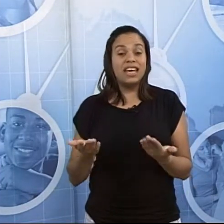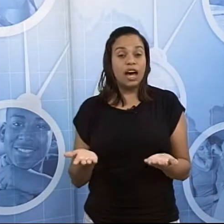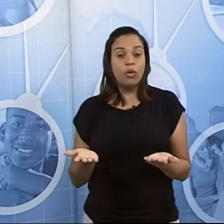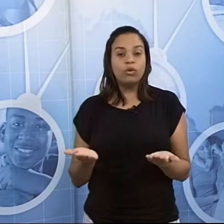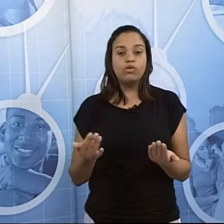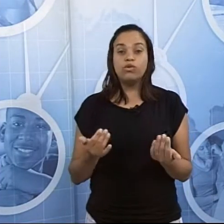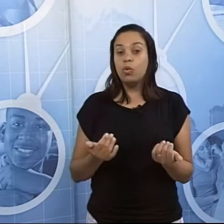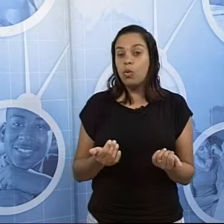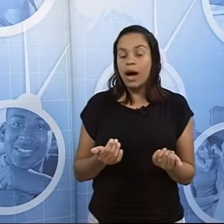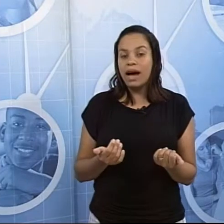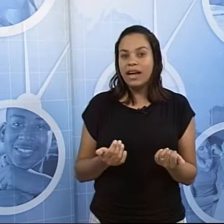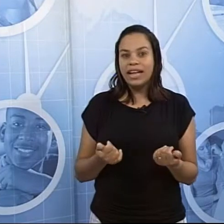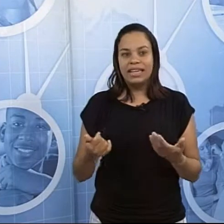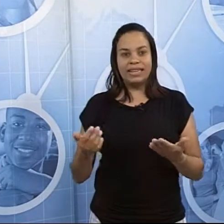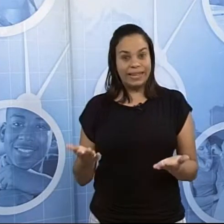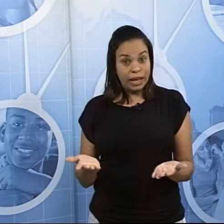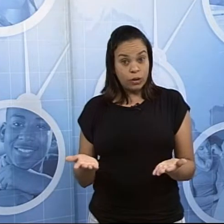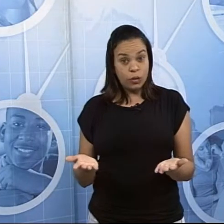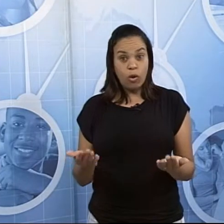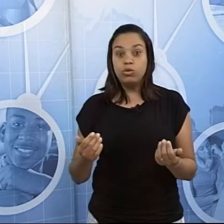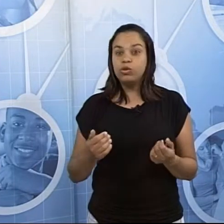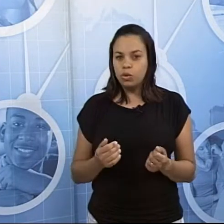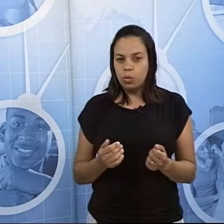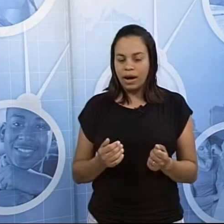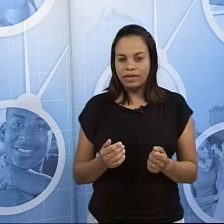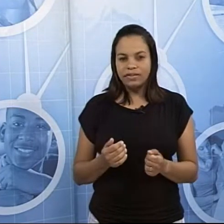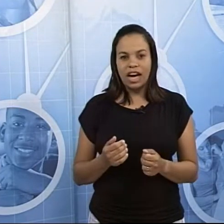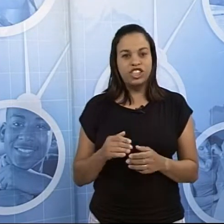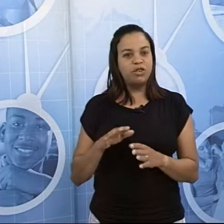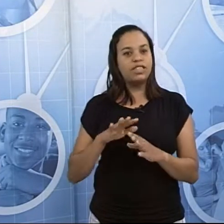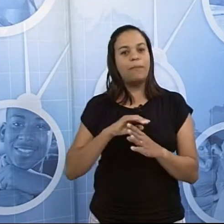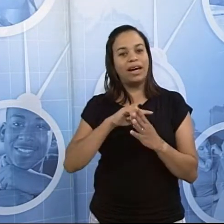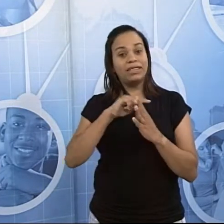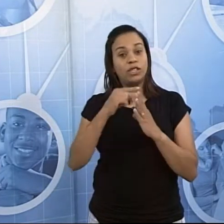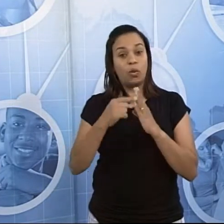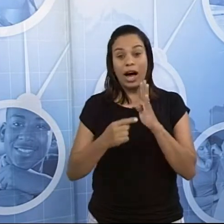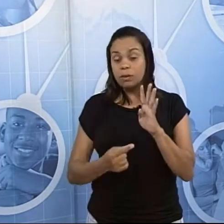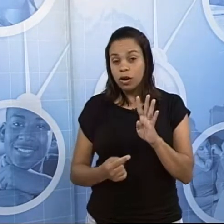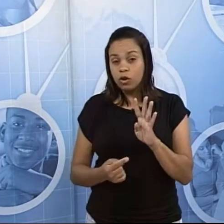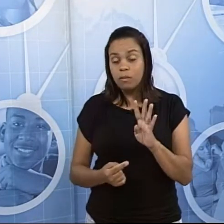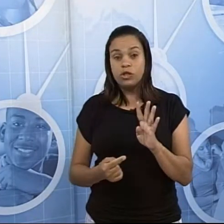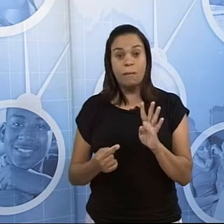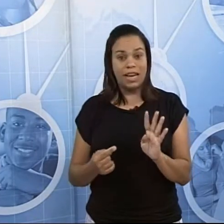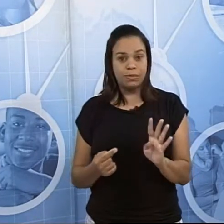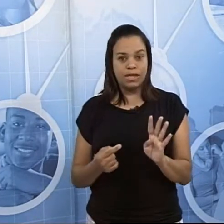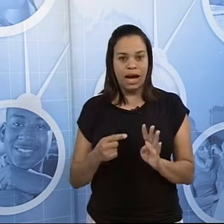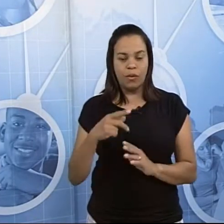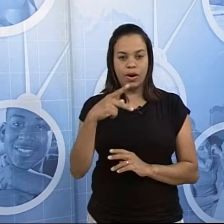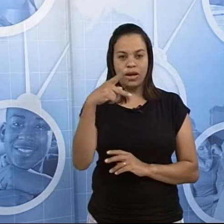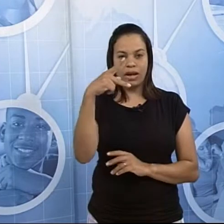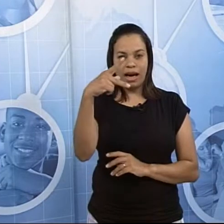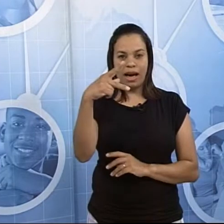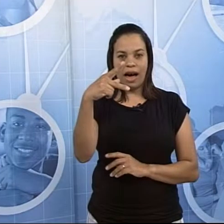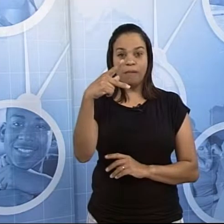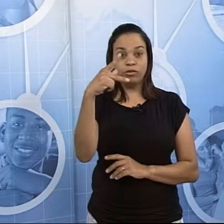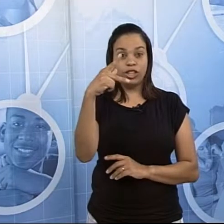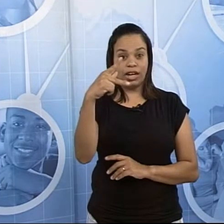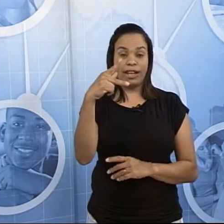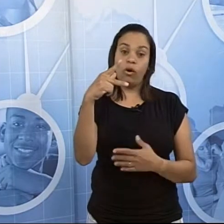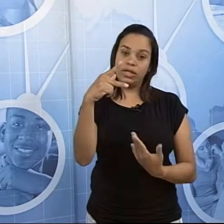seu, sua, teu ou tua? A gente vai usar para esses quatro pronomes o mesmo sinal. A mão direita ou